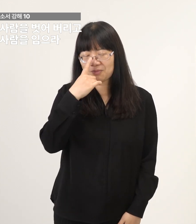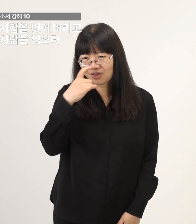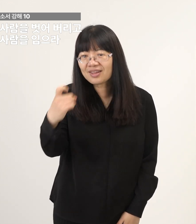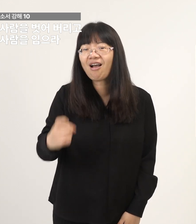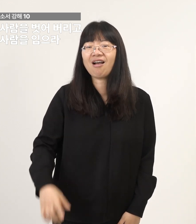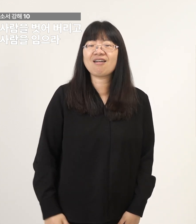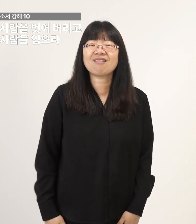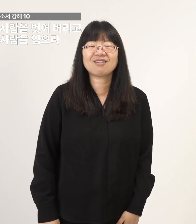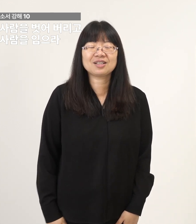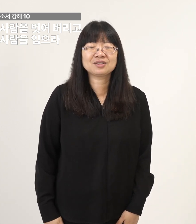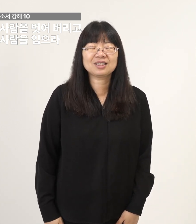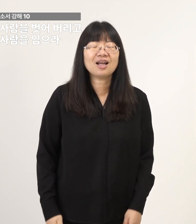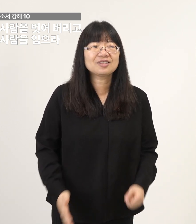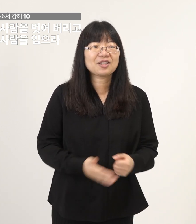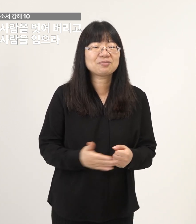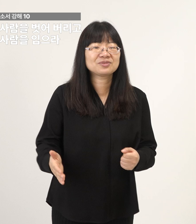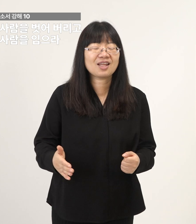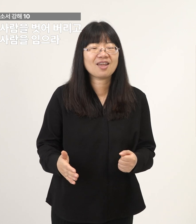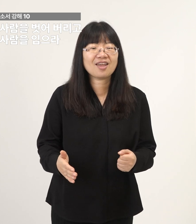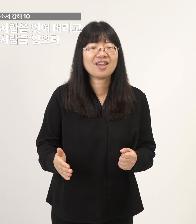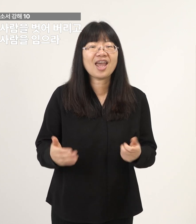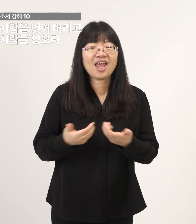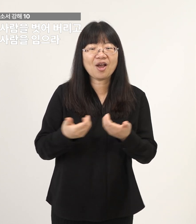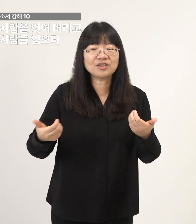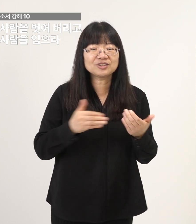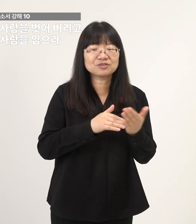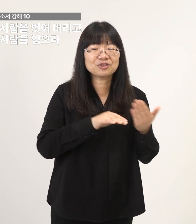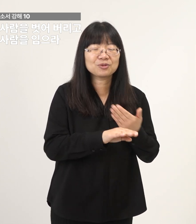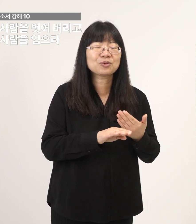자꾸 이렇게 돌아서서도 그 청년이 생각이 나고